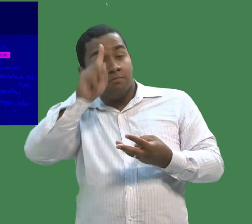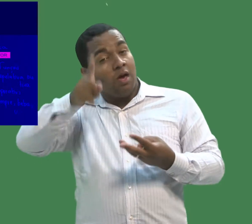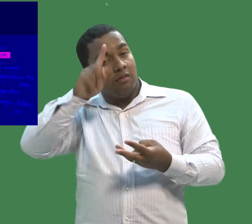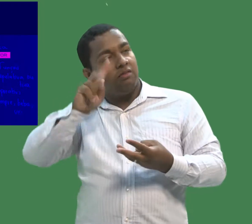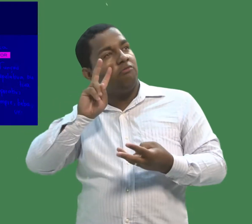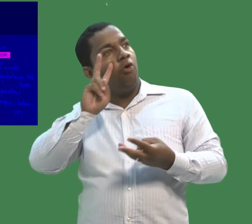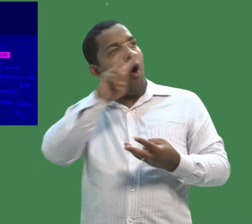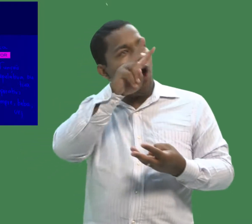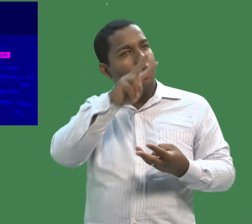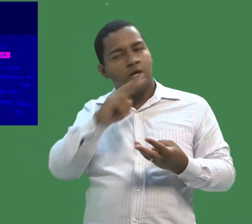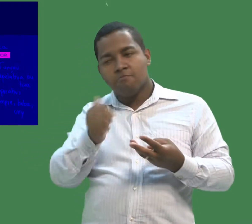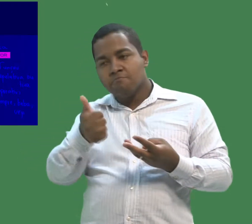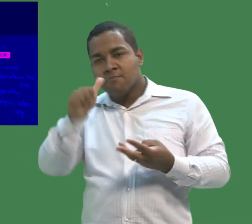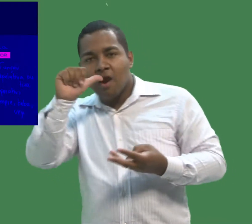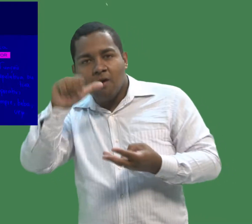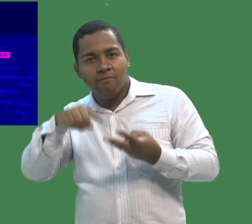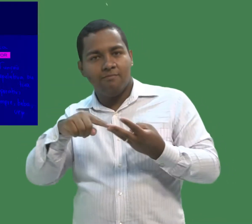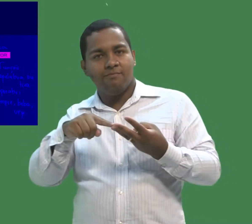veja,